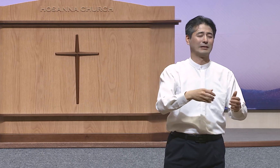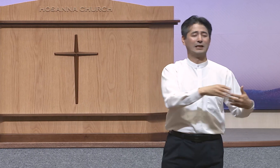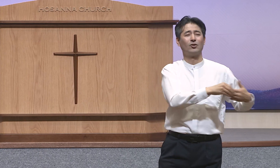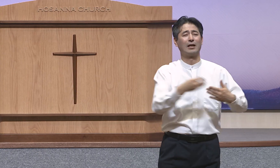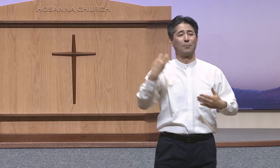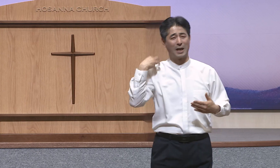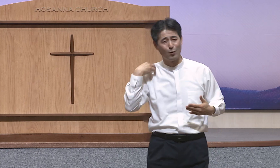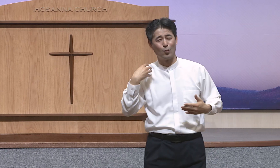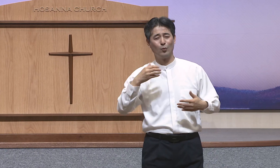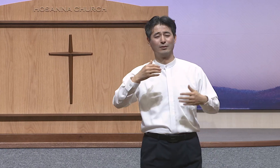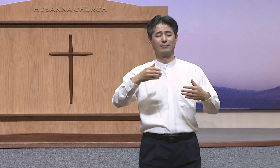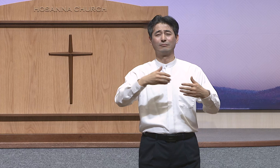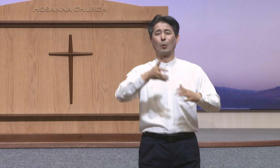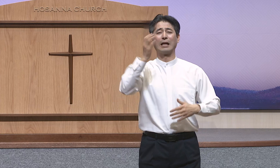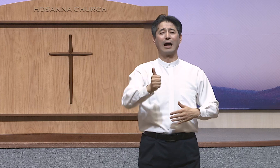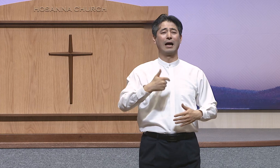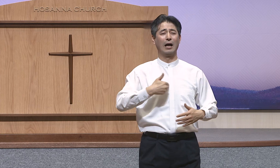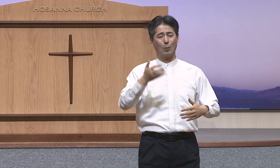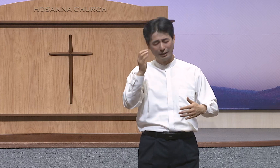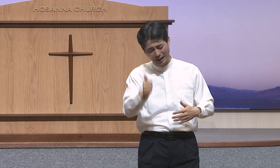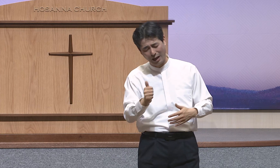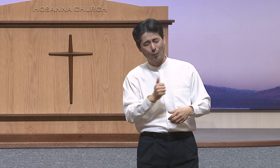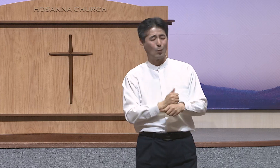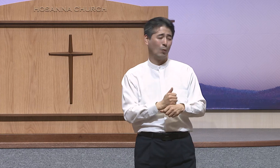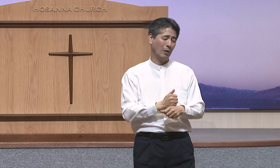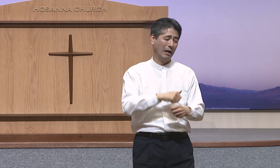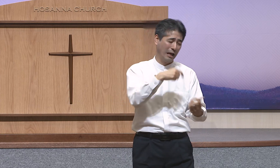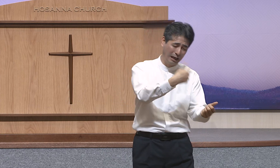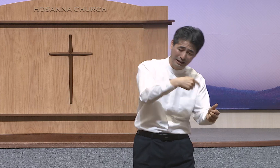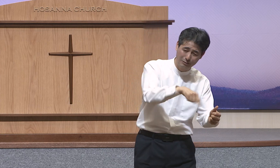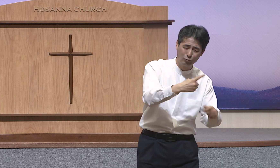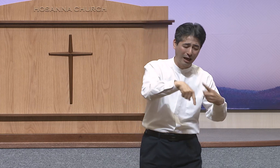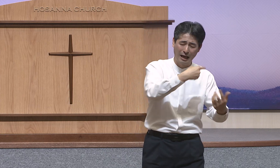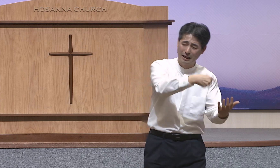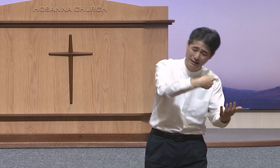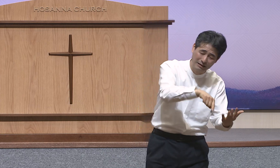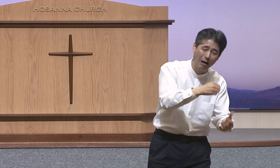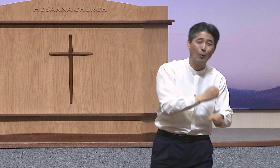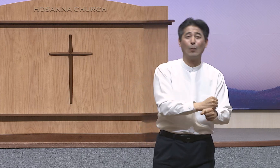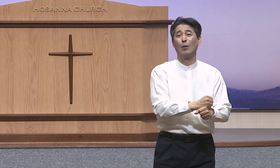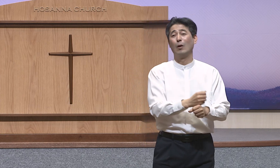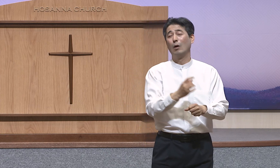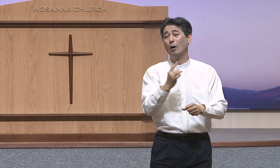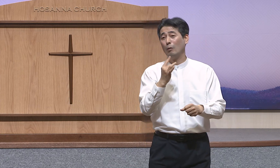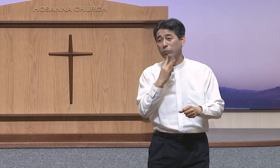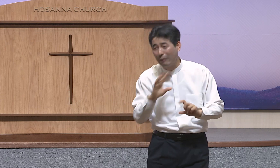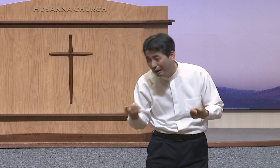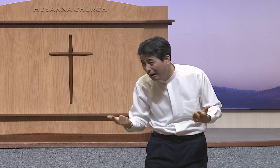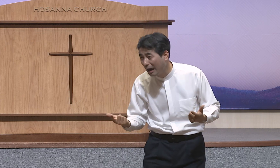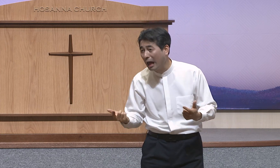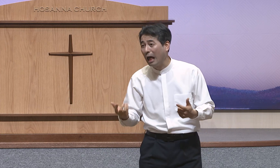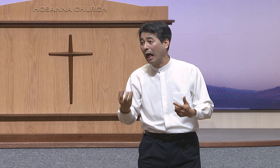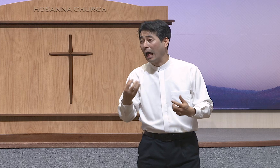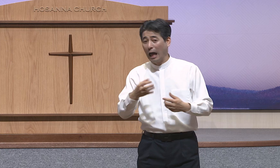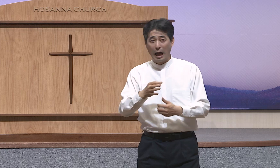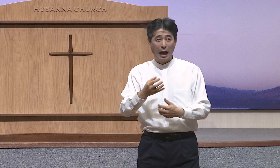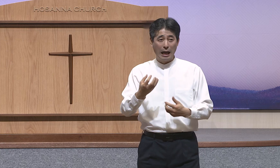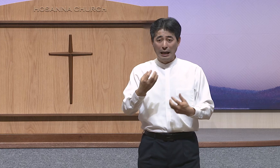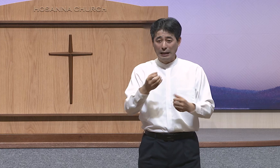정해 주셔가지고 제가 이제 수어 통역으로 공부는 했지만 동아리도 만들고 또 뭐